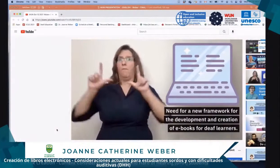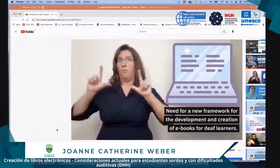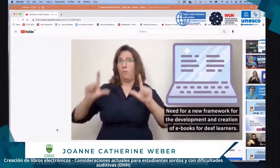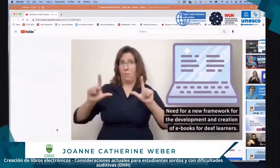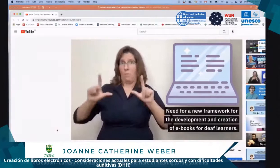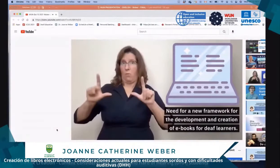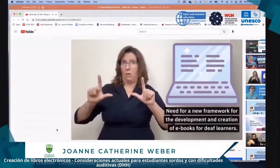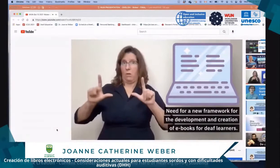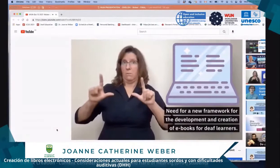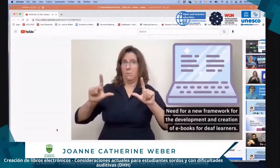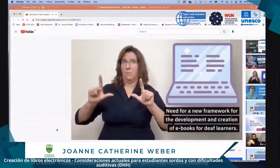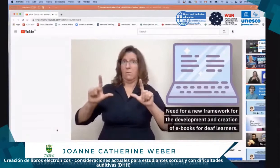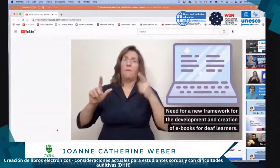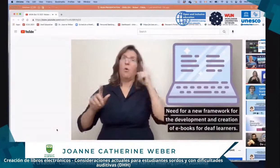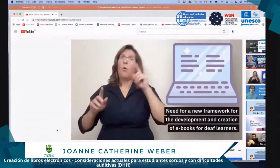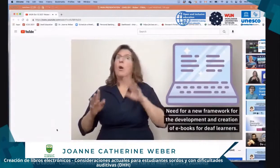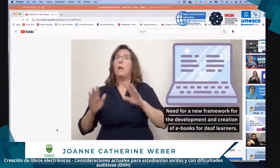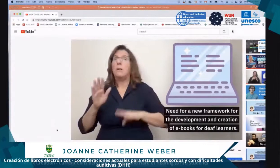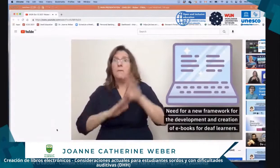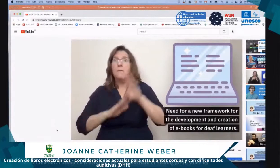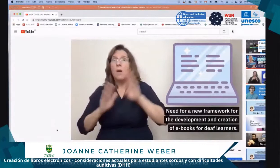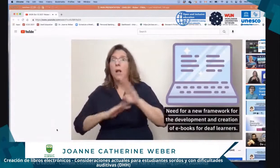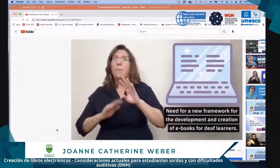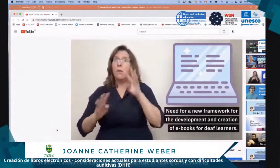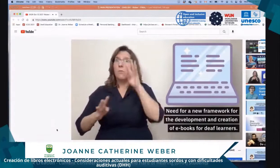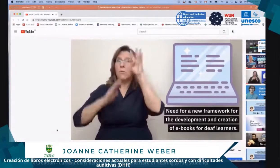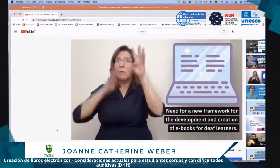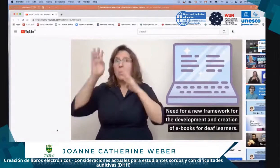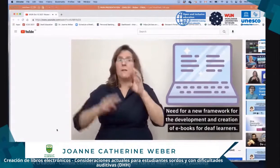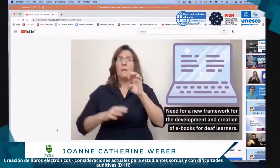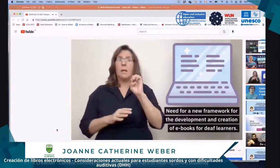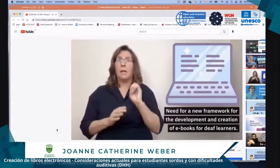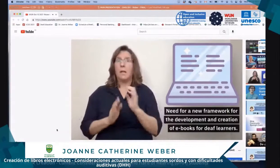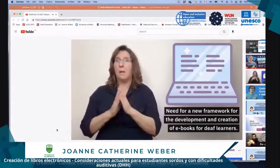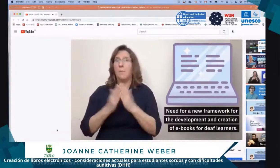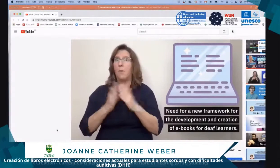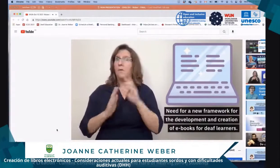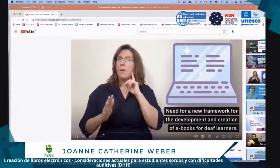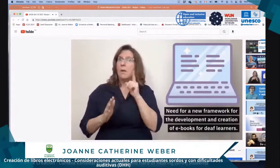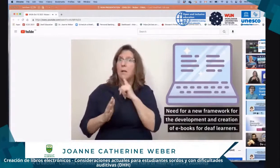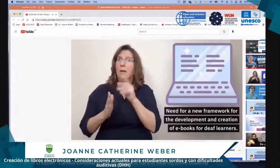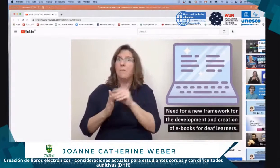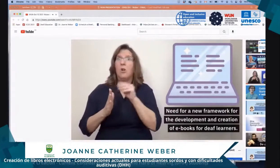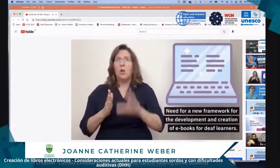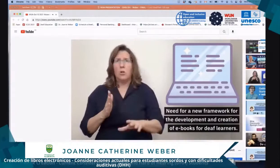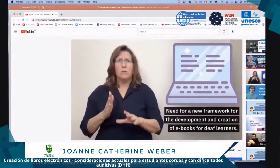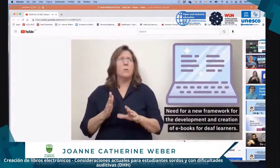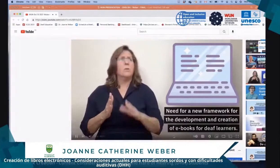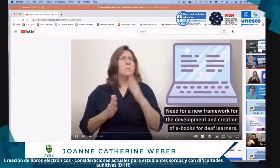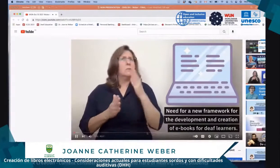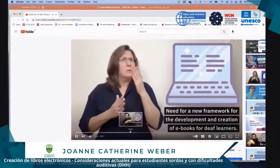En este marco de trabajo usado para la creación de ebooks para los alumnos con sordera.